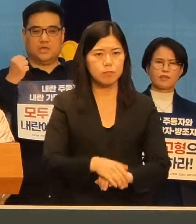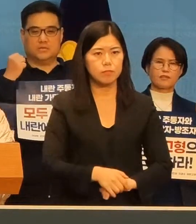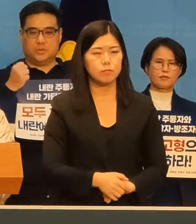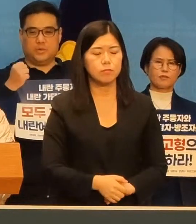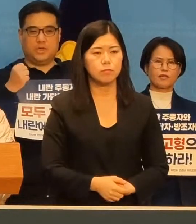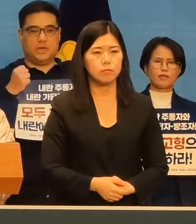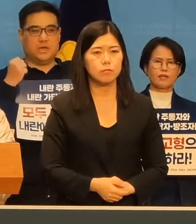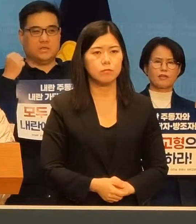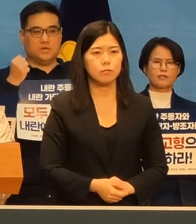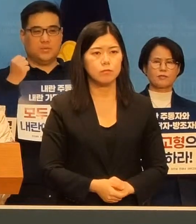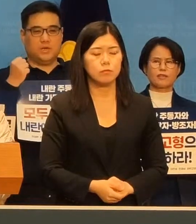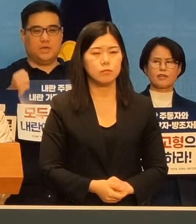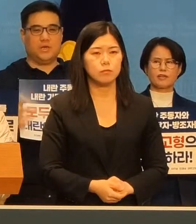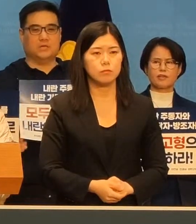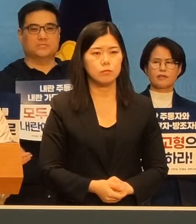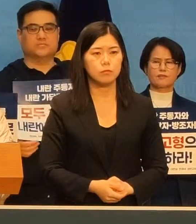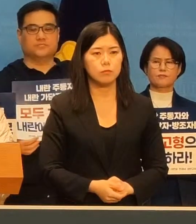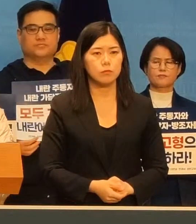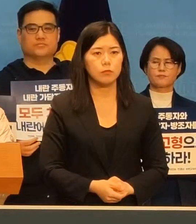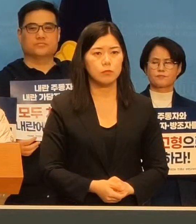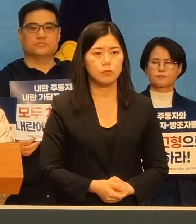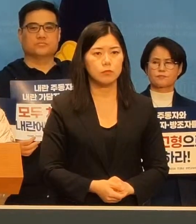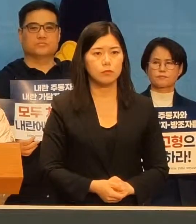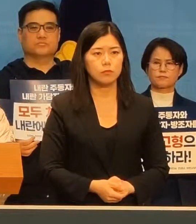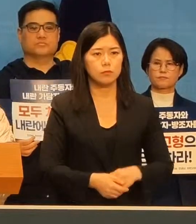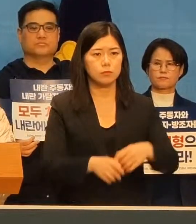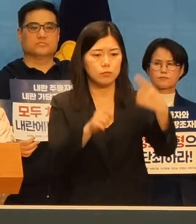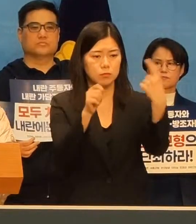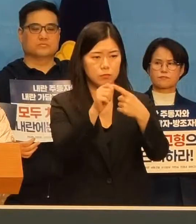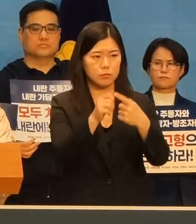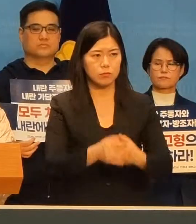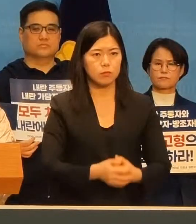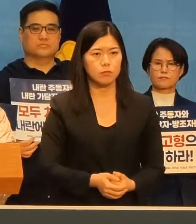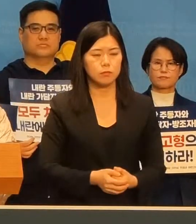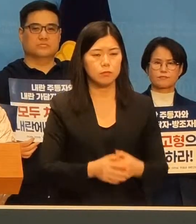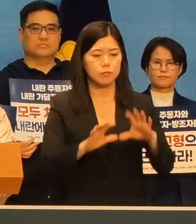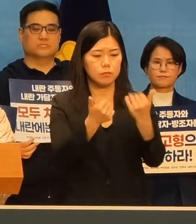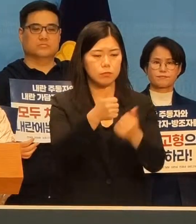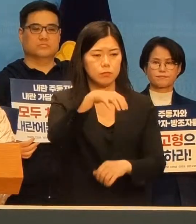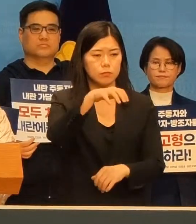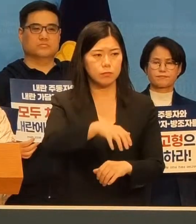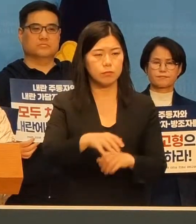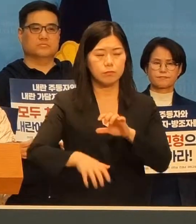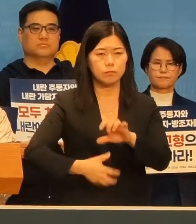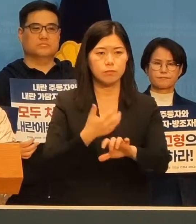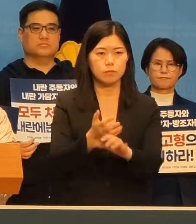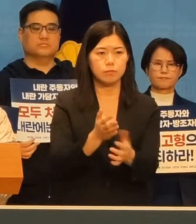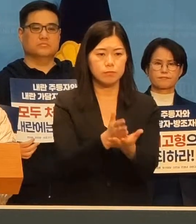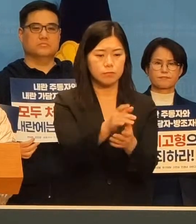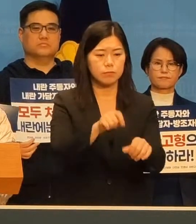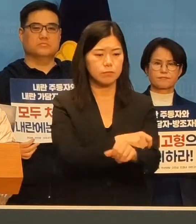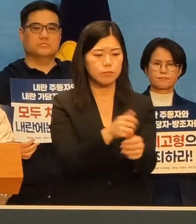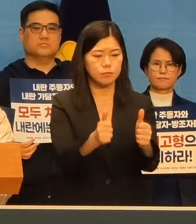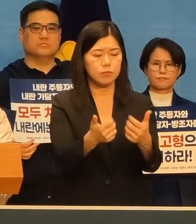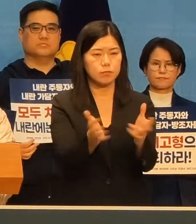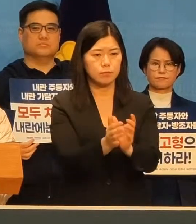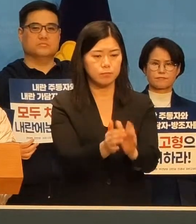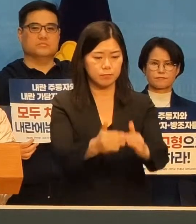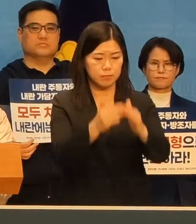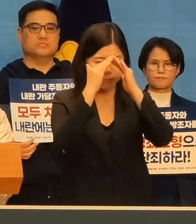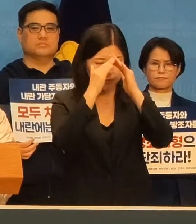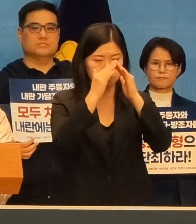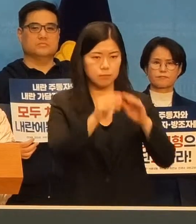처벌하라! 처벌하라! 처벌하라! 하나, 국회는 내란 전담 특별재판부